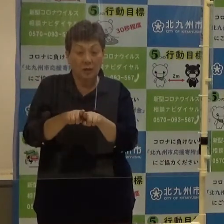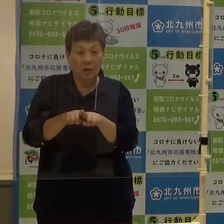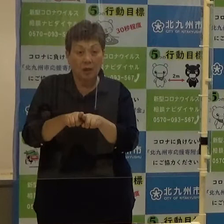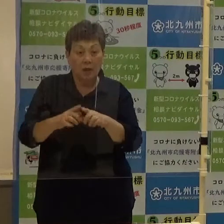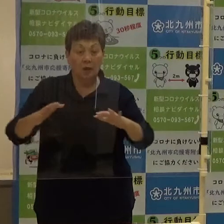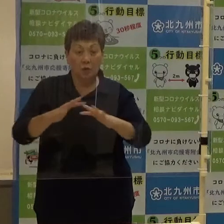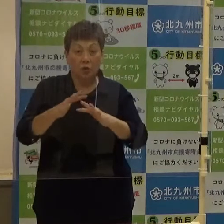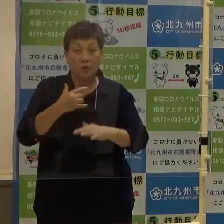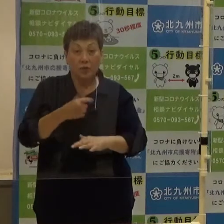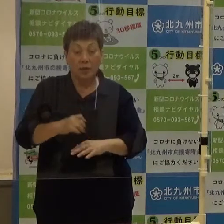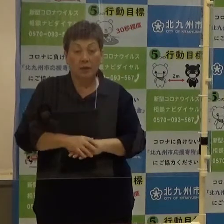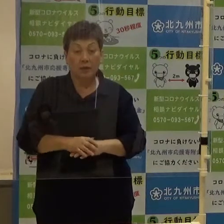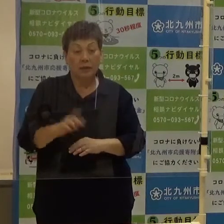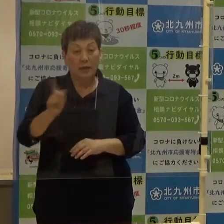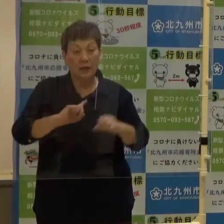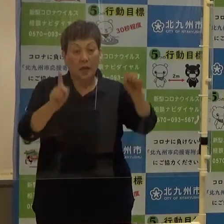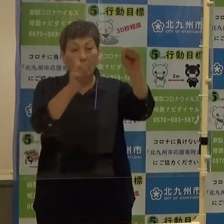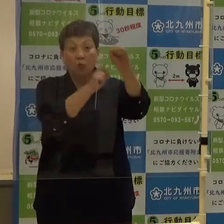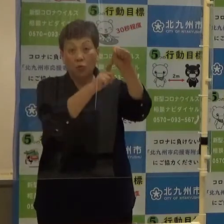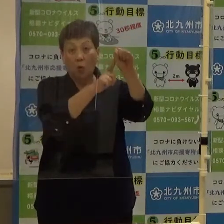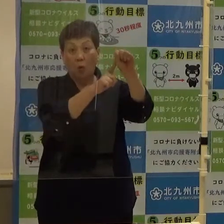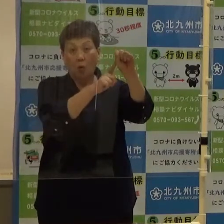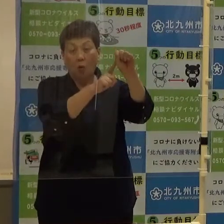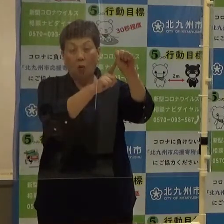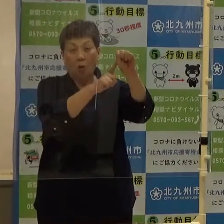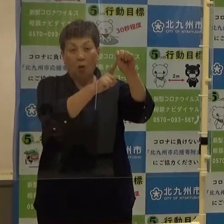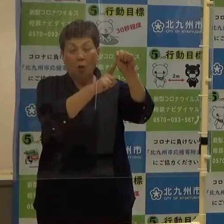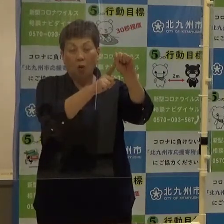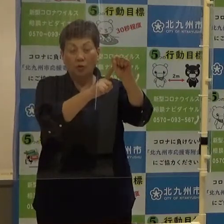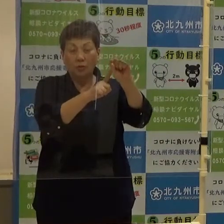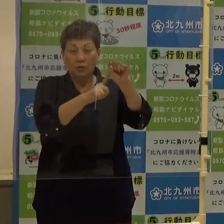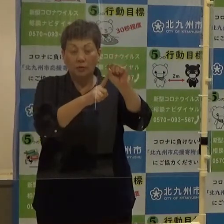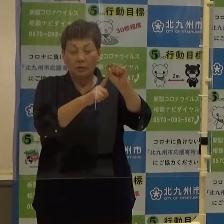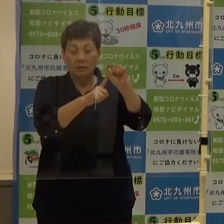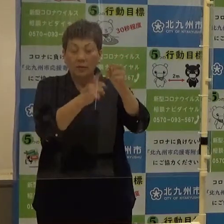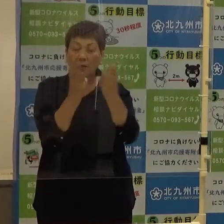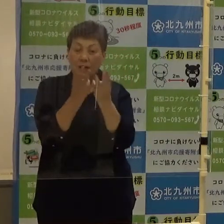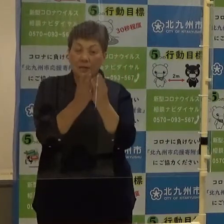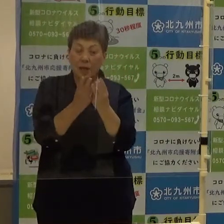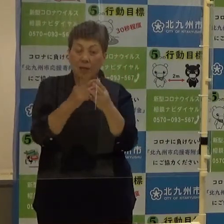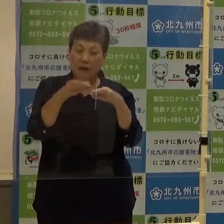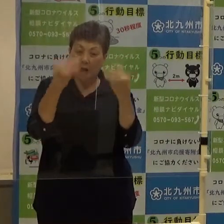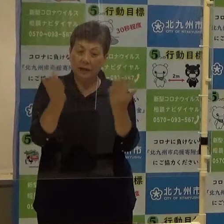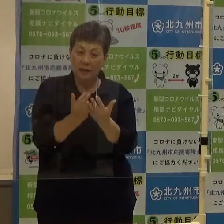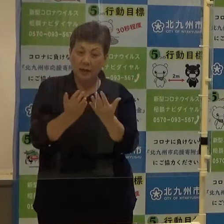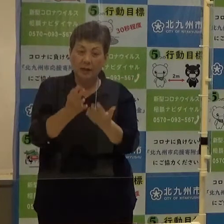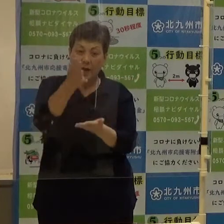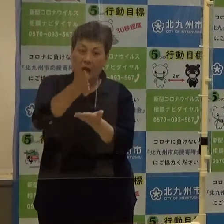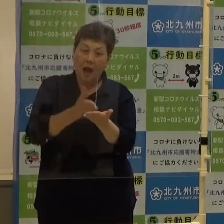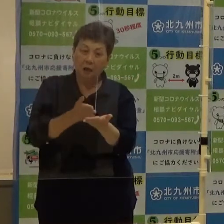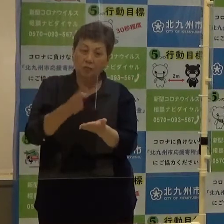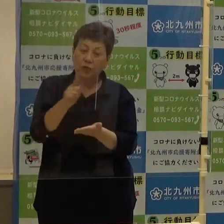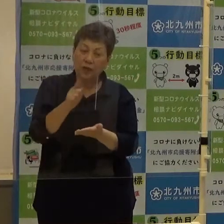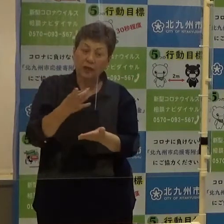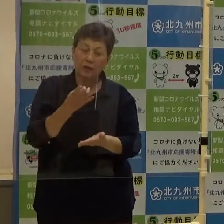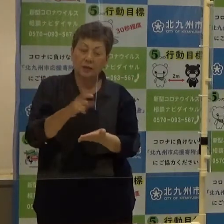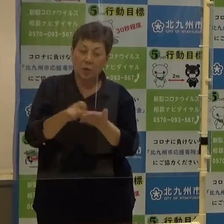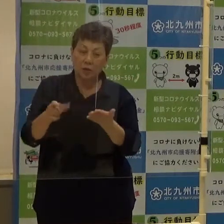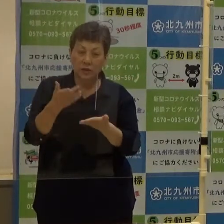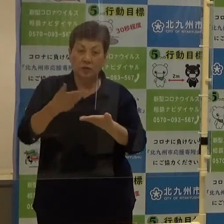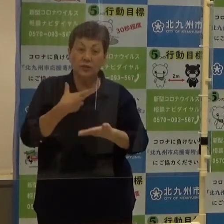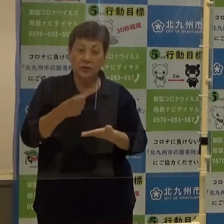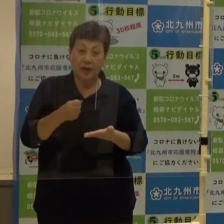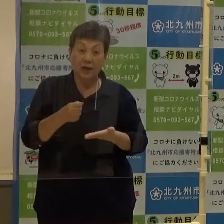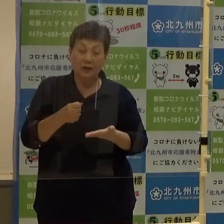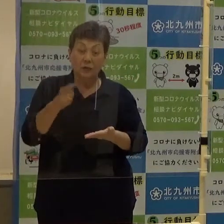ますが、何か目標となれば、まずは半数程度の方にご登録いただければありがたいなと、さらにそ